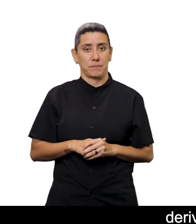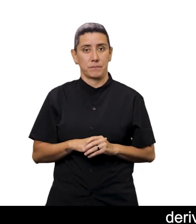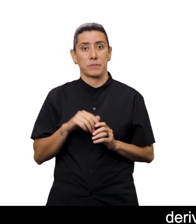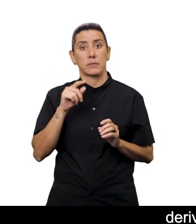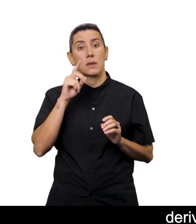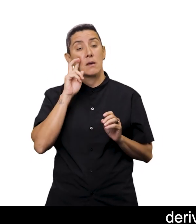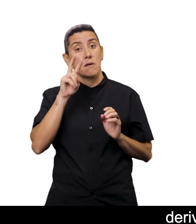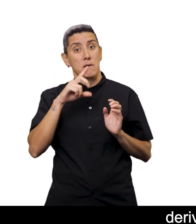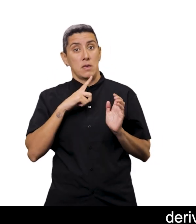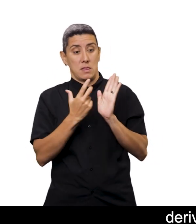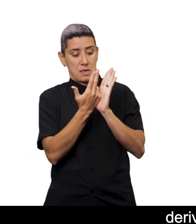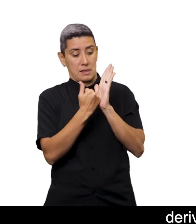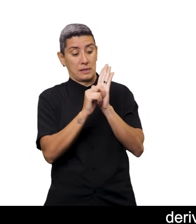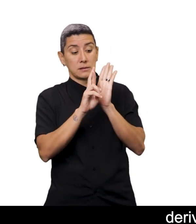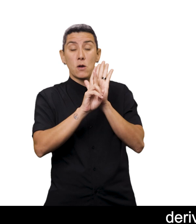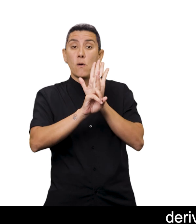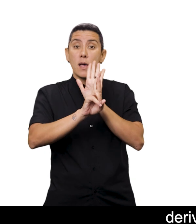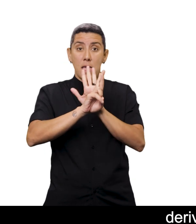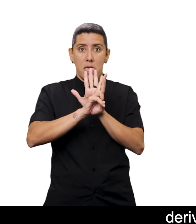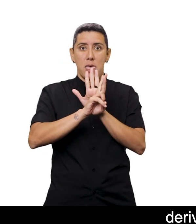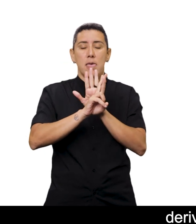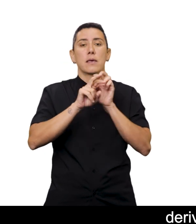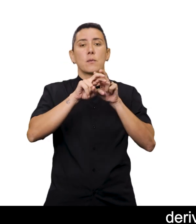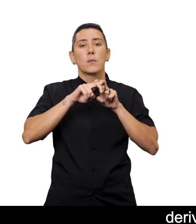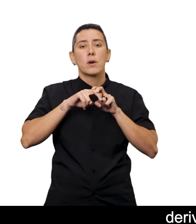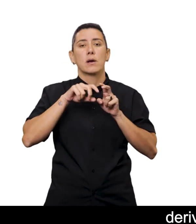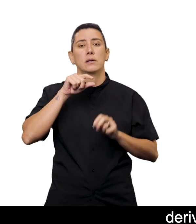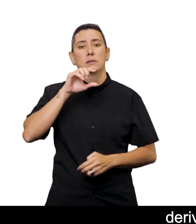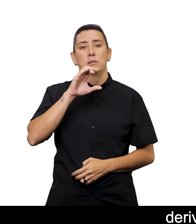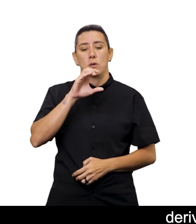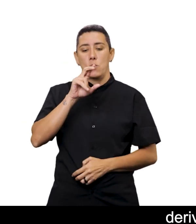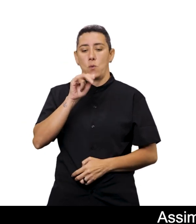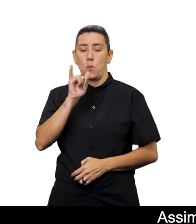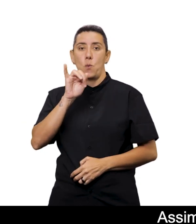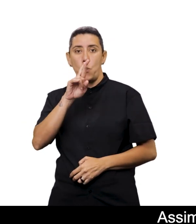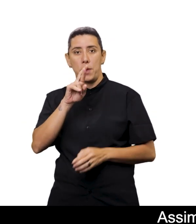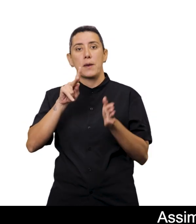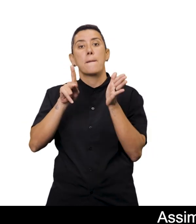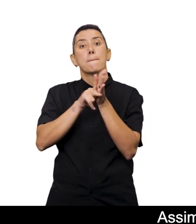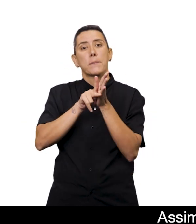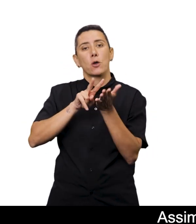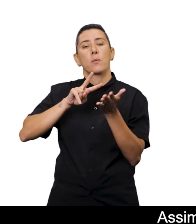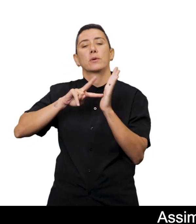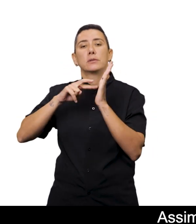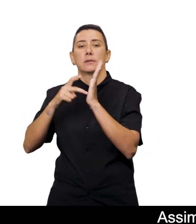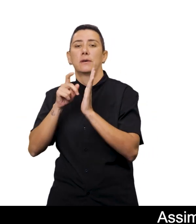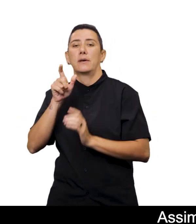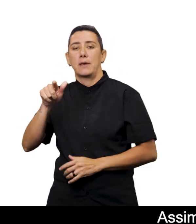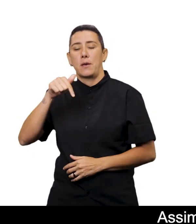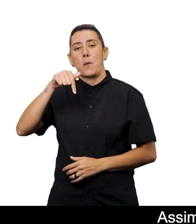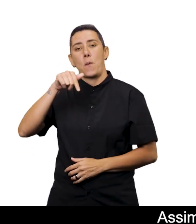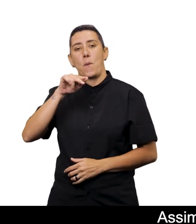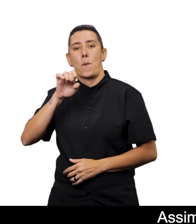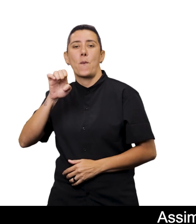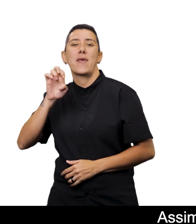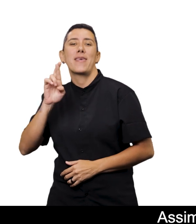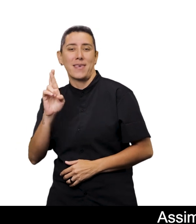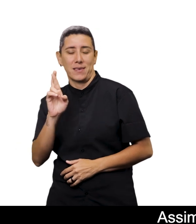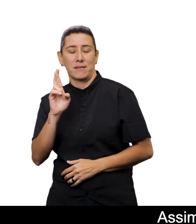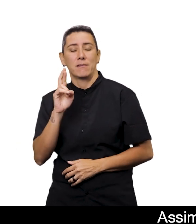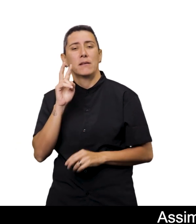R, derivando na palavra queer, sinônimo de queer. Assim, as serigrafistas sinalizam